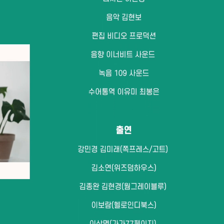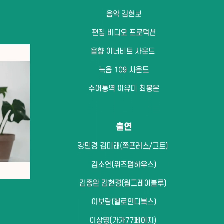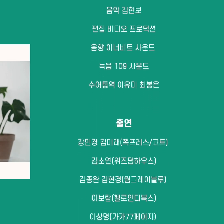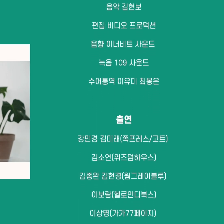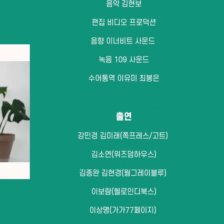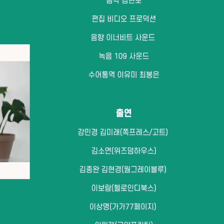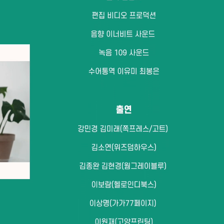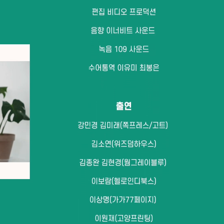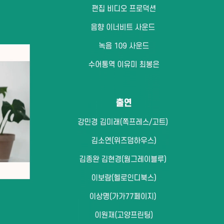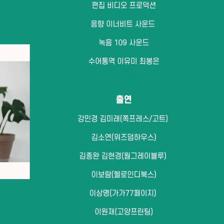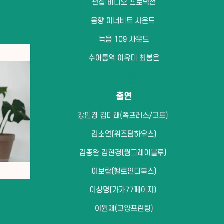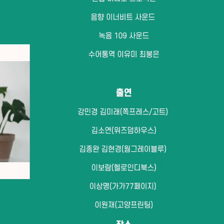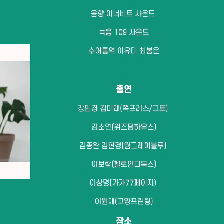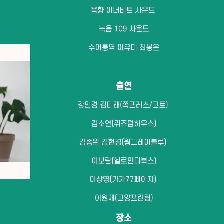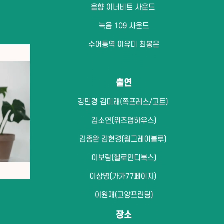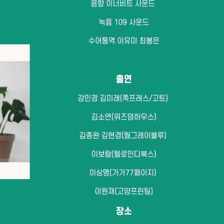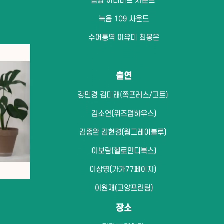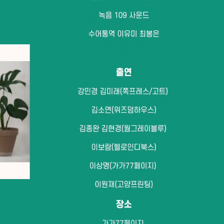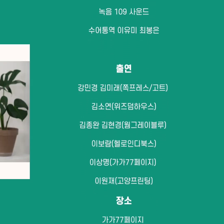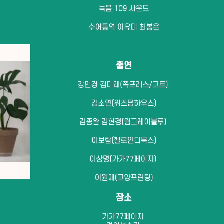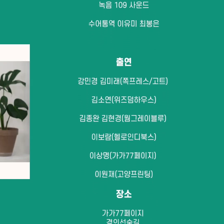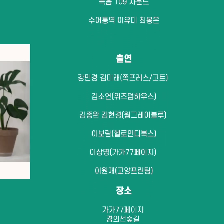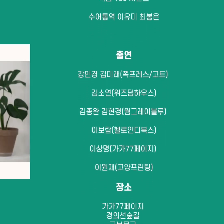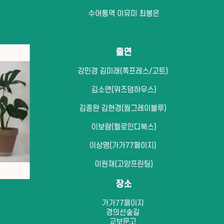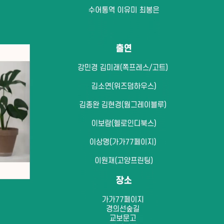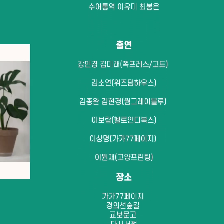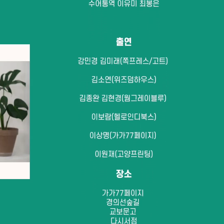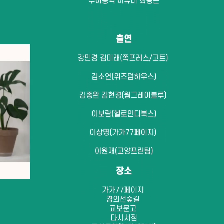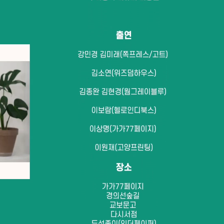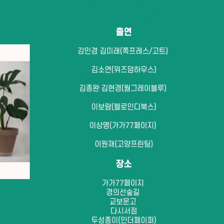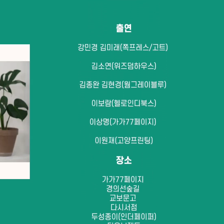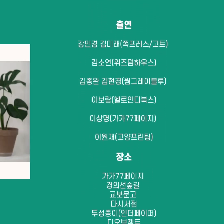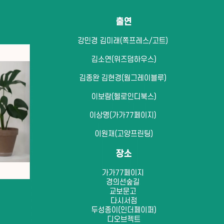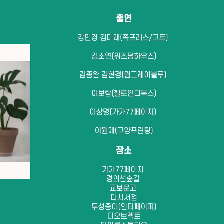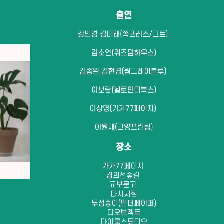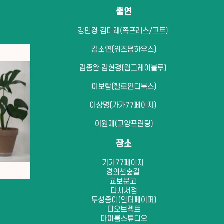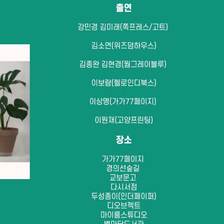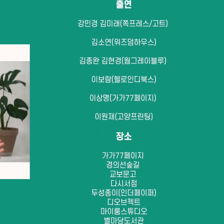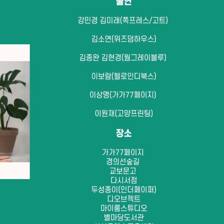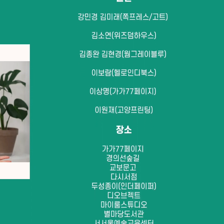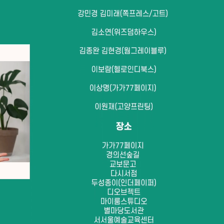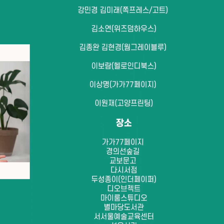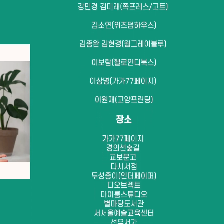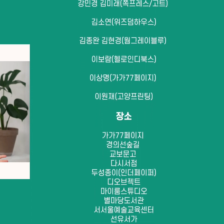거고요. 비웃네. 그래서 되게 재밌어요. 직거